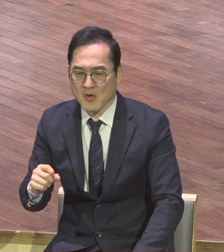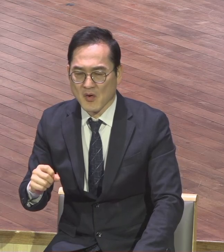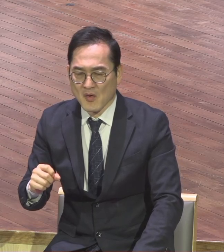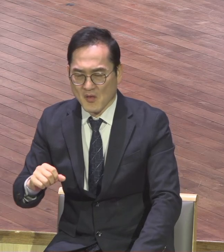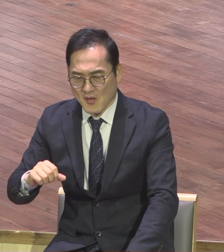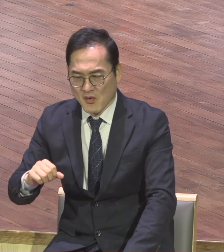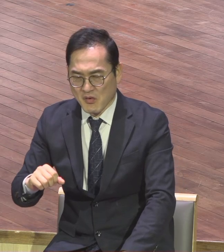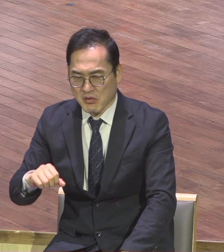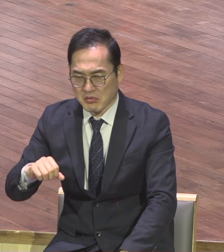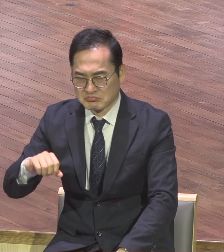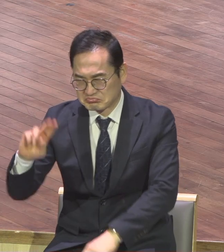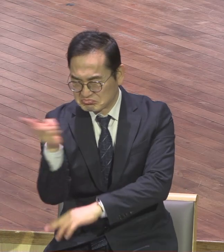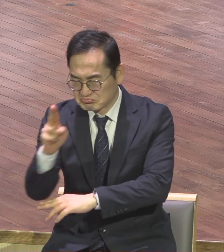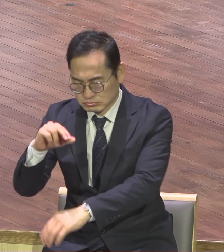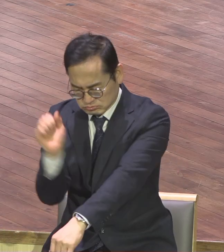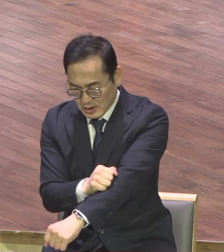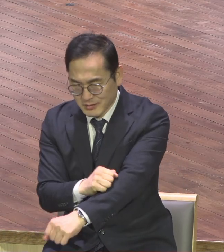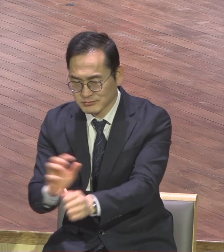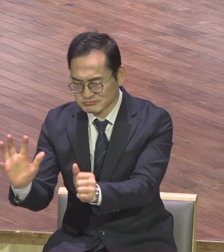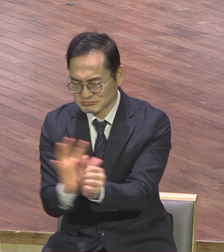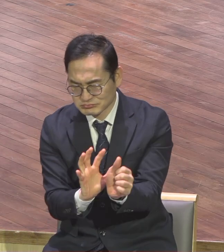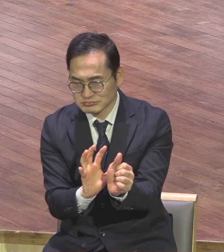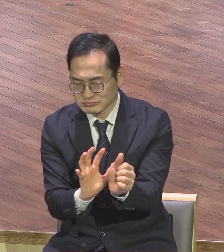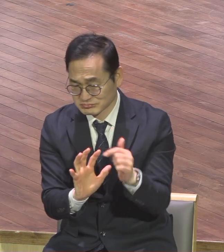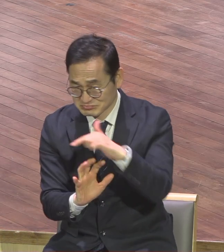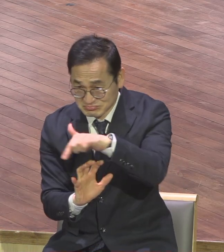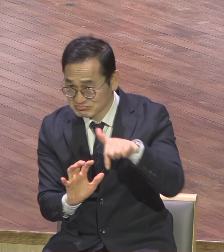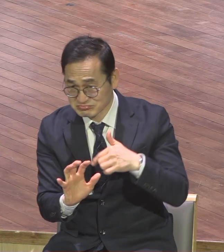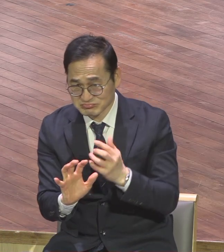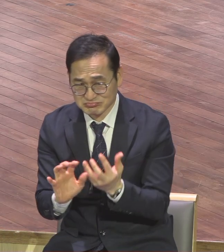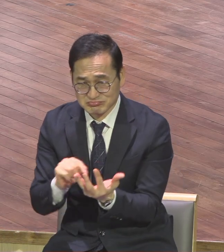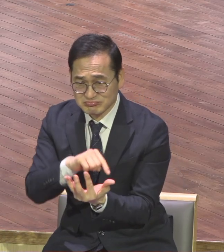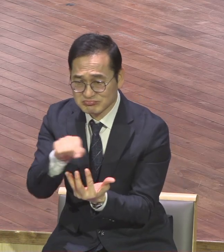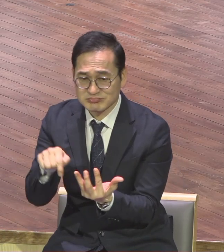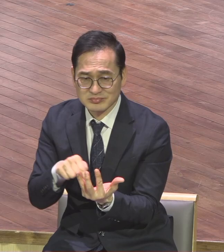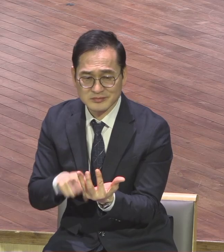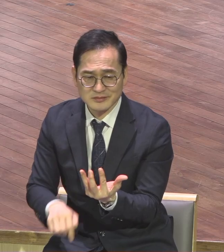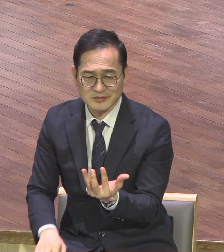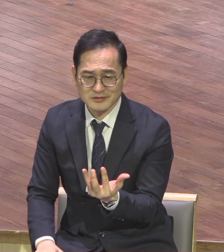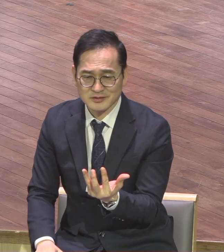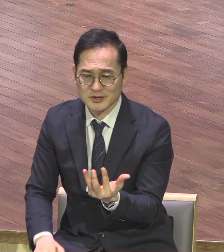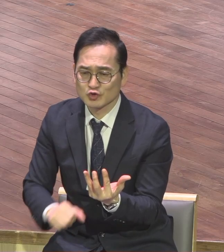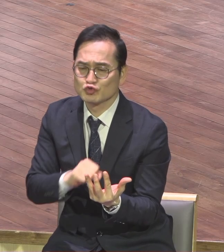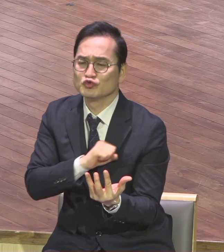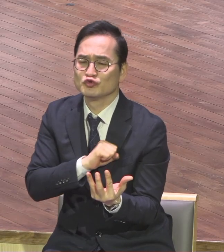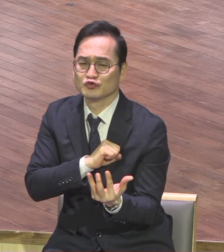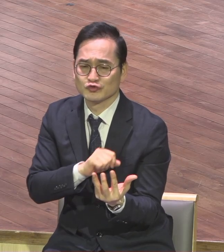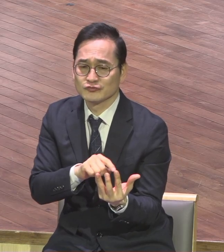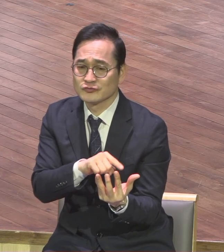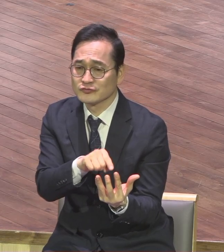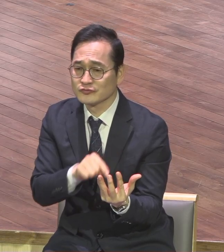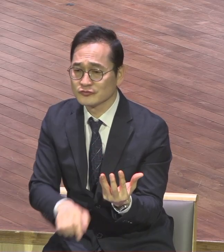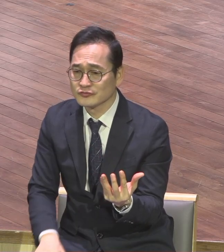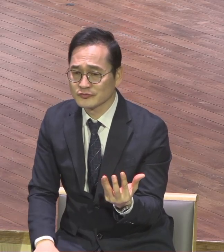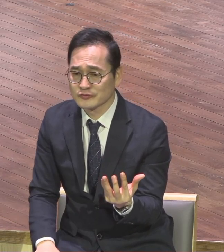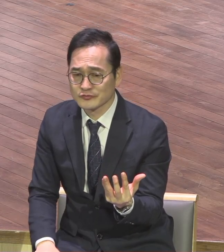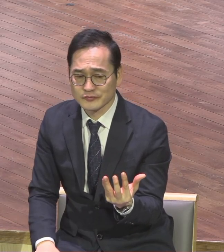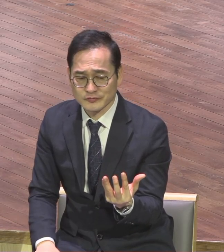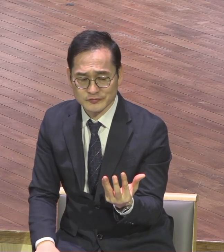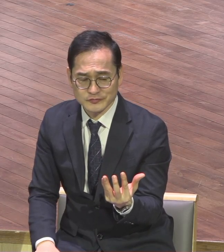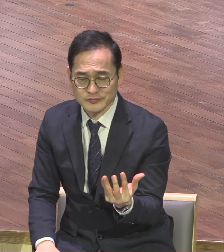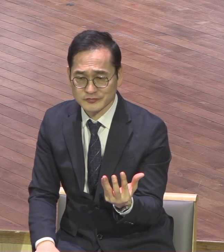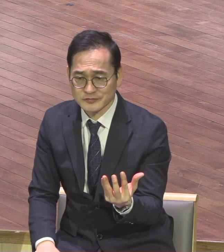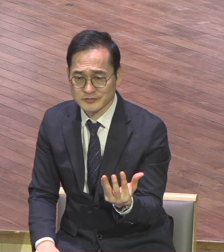이렇게 모여있던 집단, 이게 로마 황실 안에 있는 군대예요. 이 로마